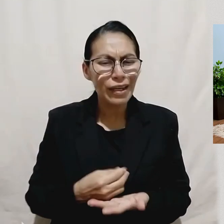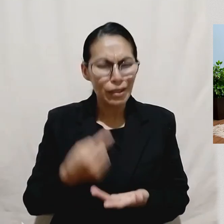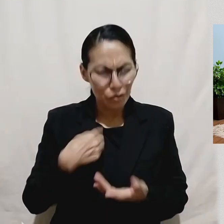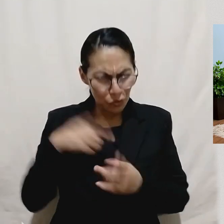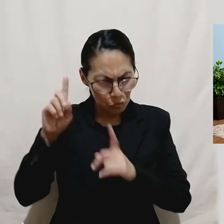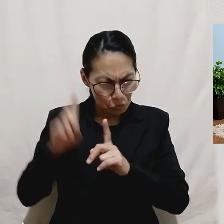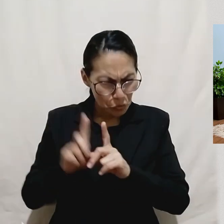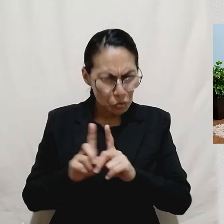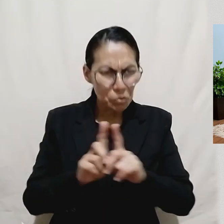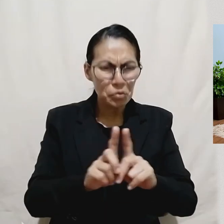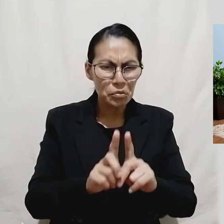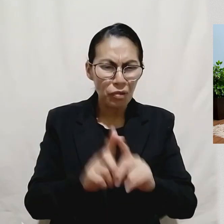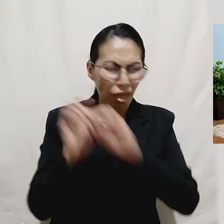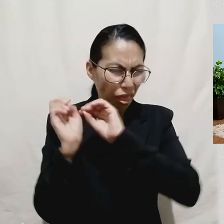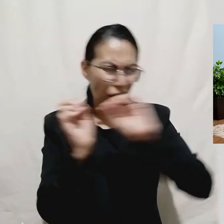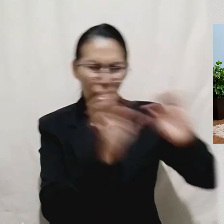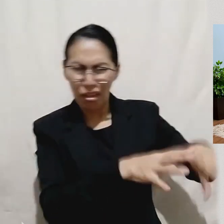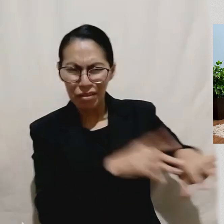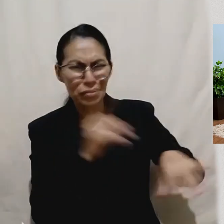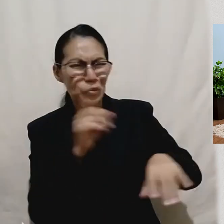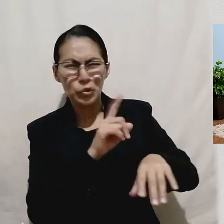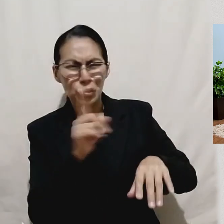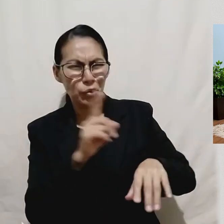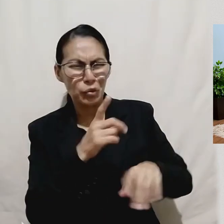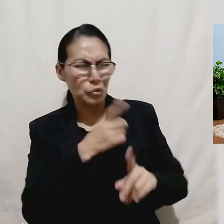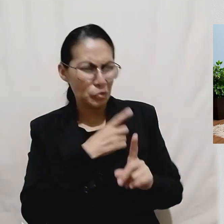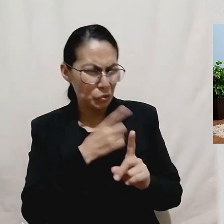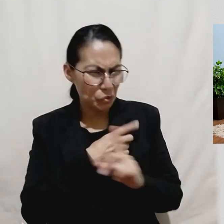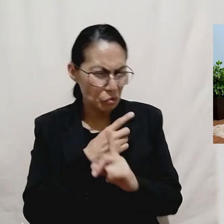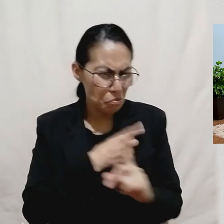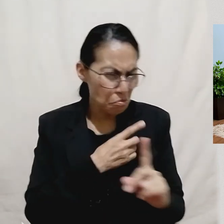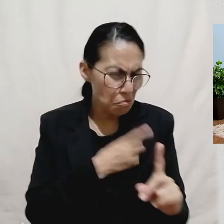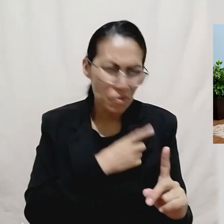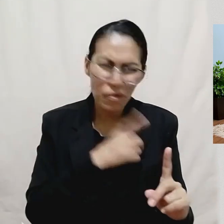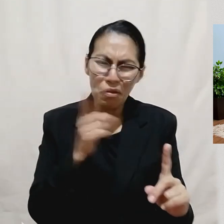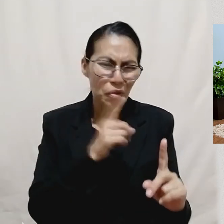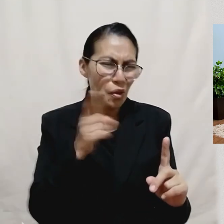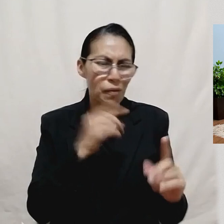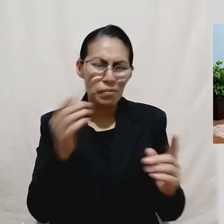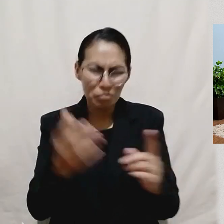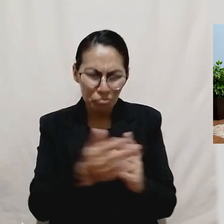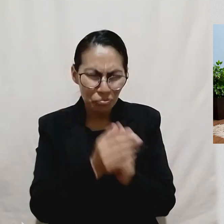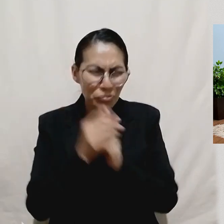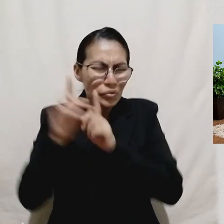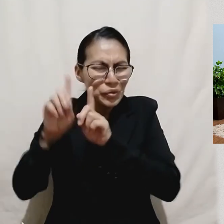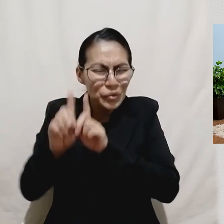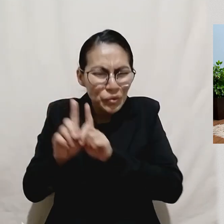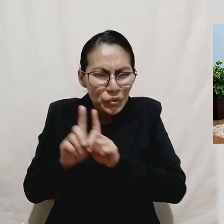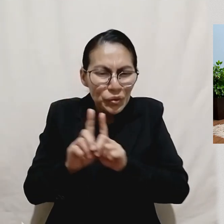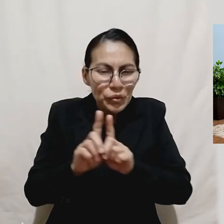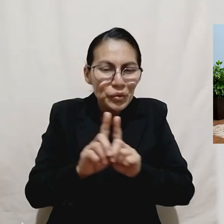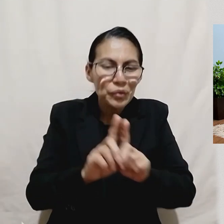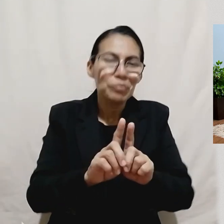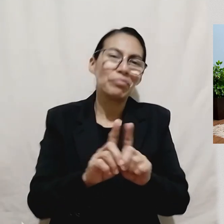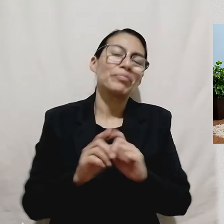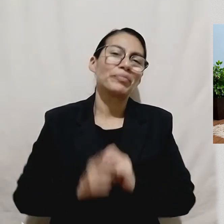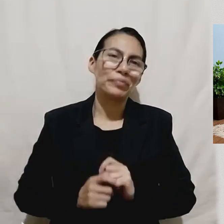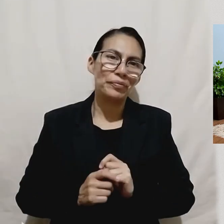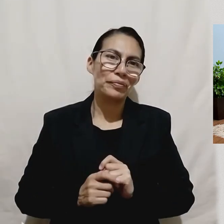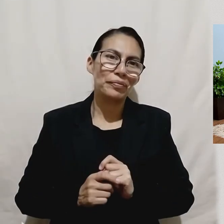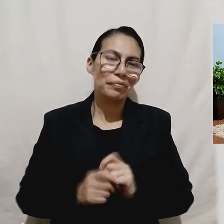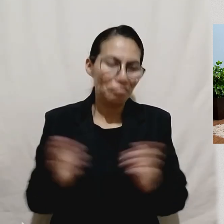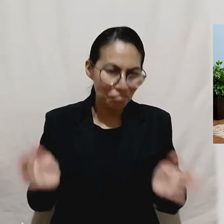estoy contigo no te sientas sola no te sientas triste